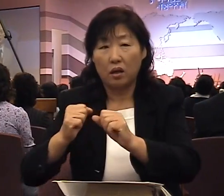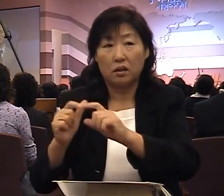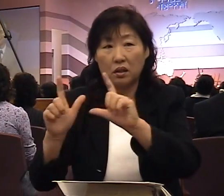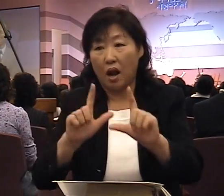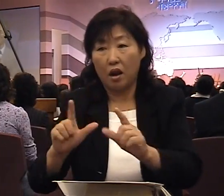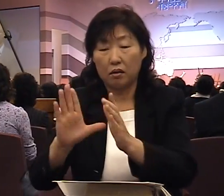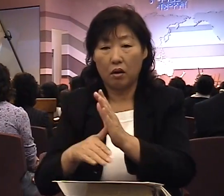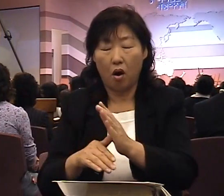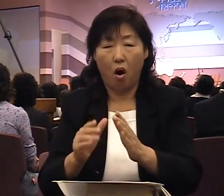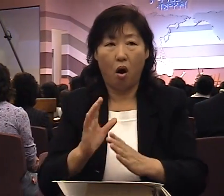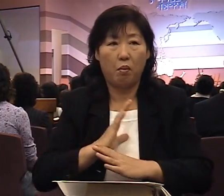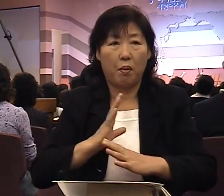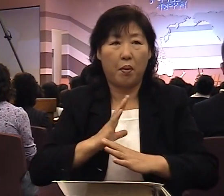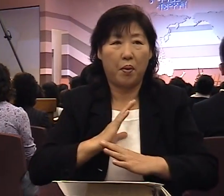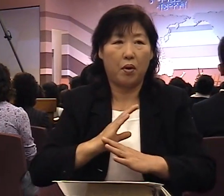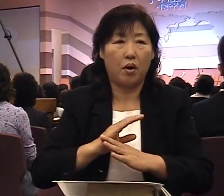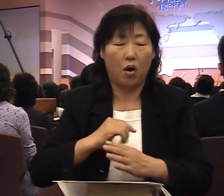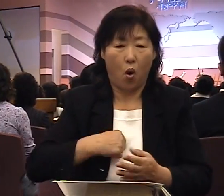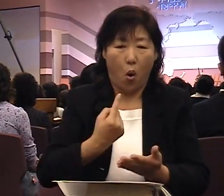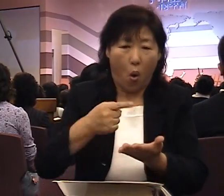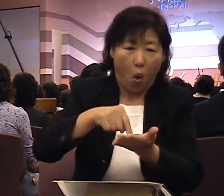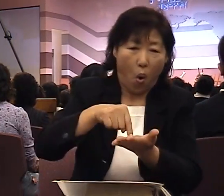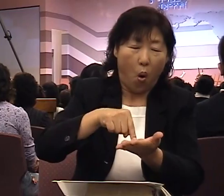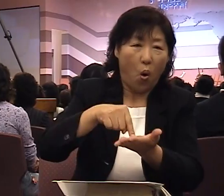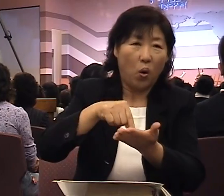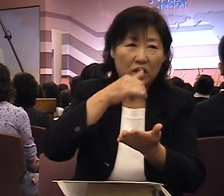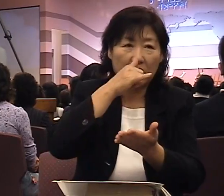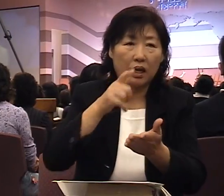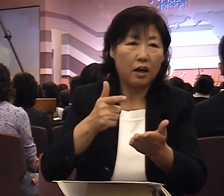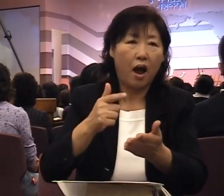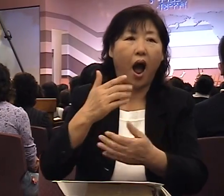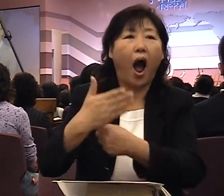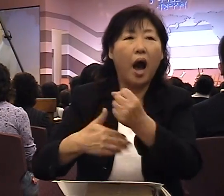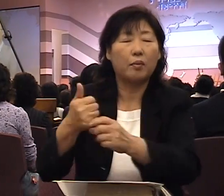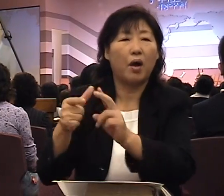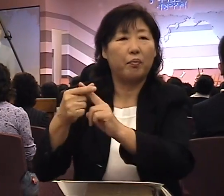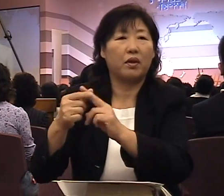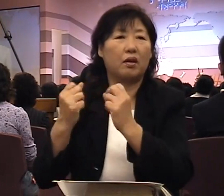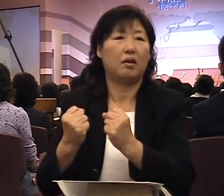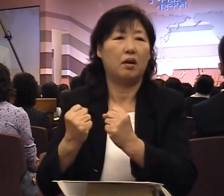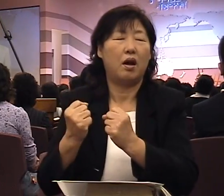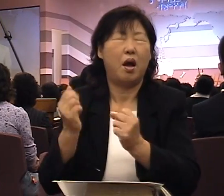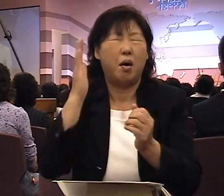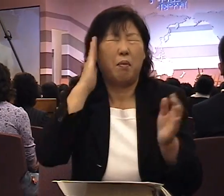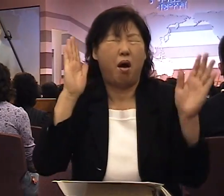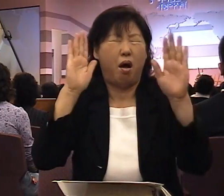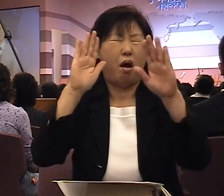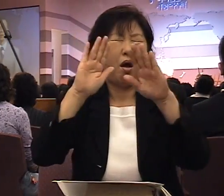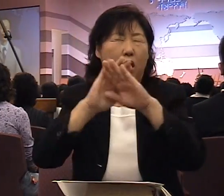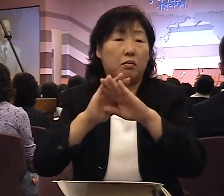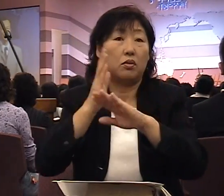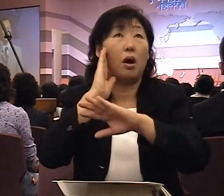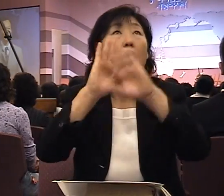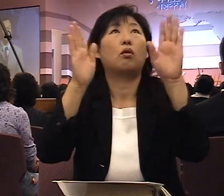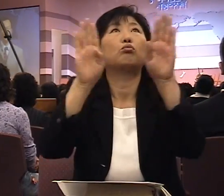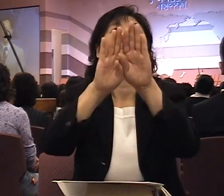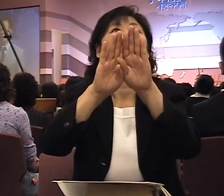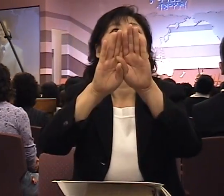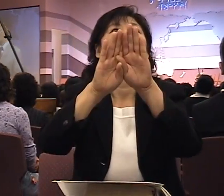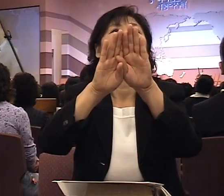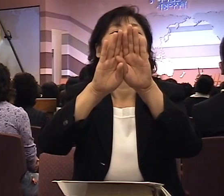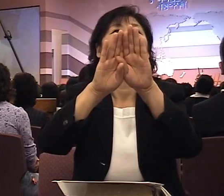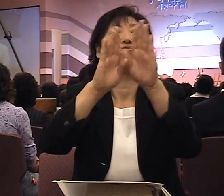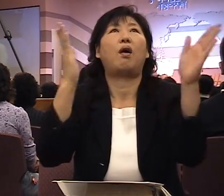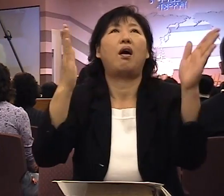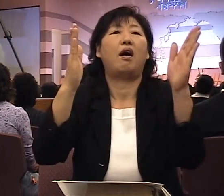근데 그곳에 그가 홀로 있지 않았습니다. 하나님이 계셨습니다. 한밤중에 하늘문이 열리며 사다리가